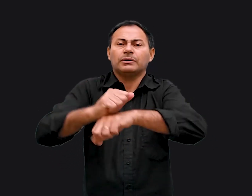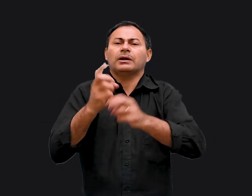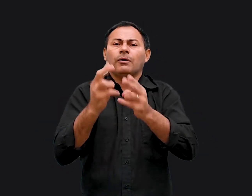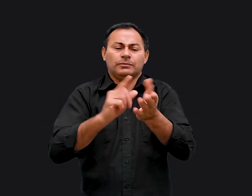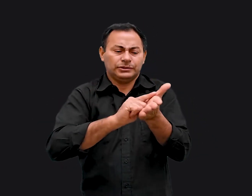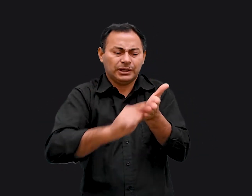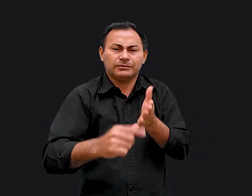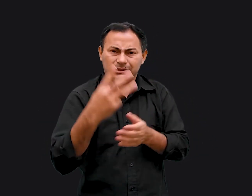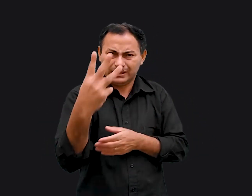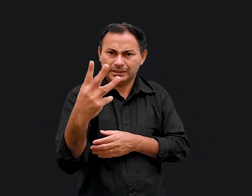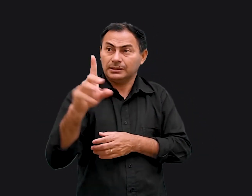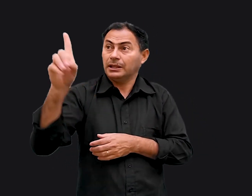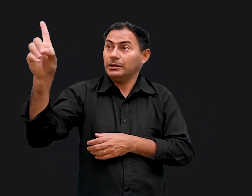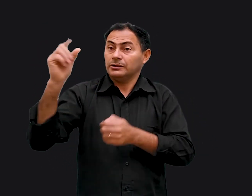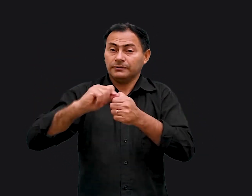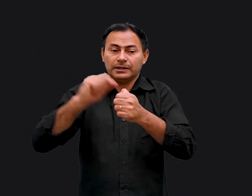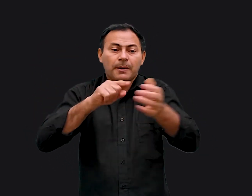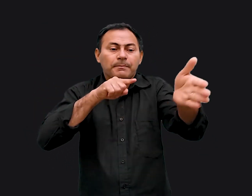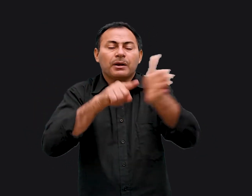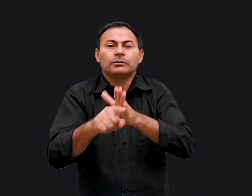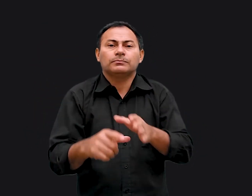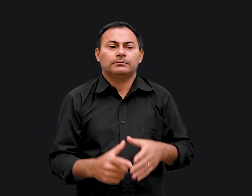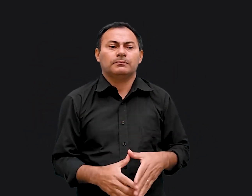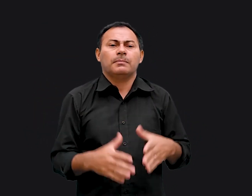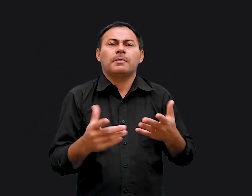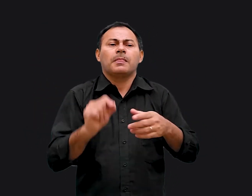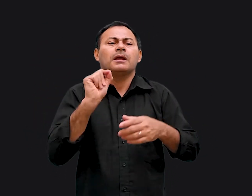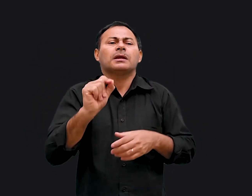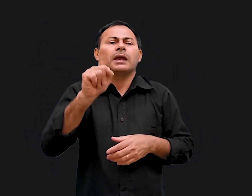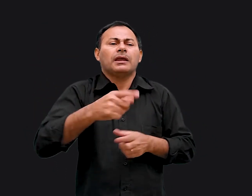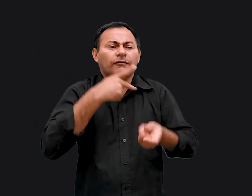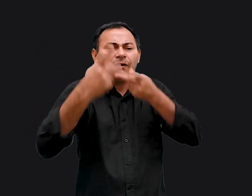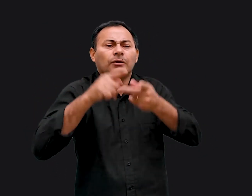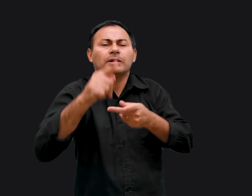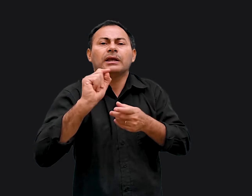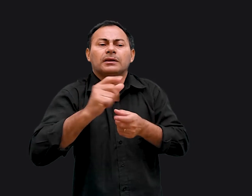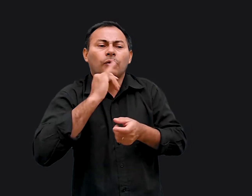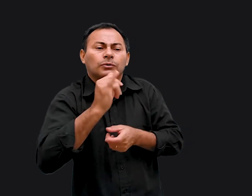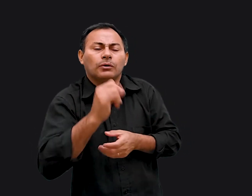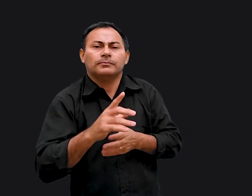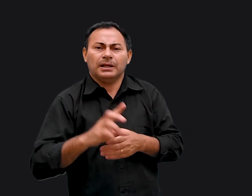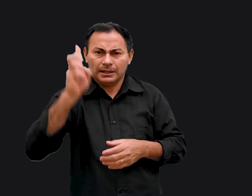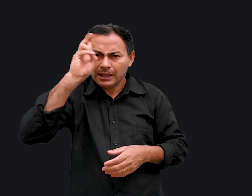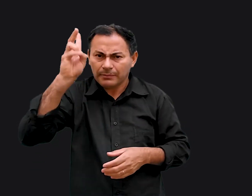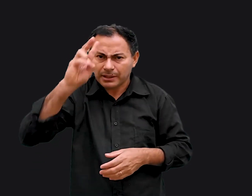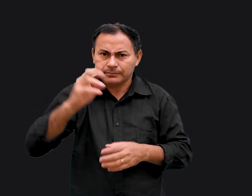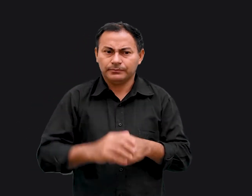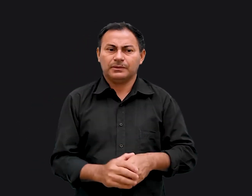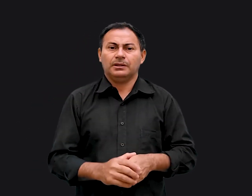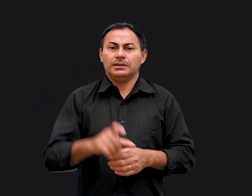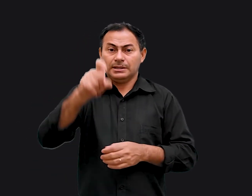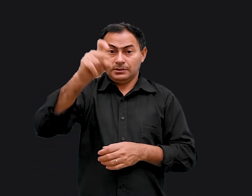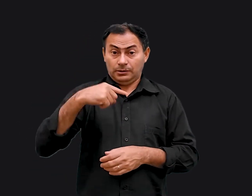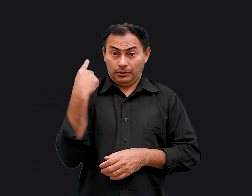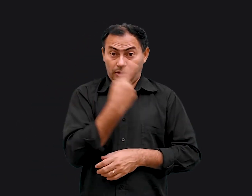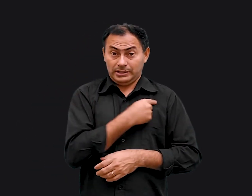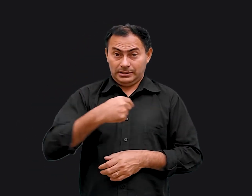3, lembra? Quando Deus faz aquela pergunta, quem te contou? Lembre-se, dissemos aqui que você